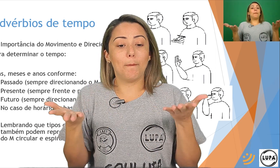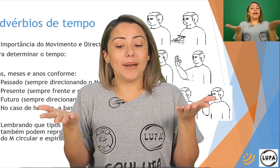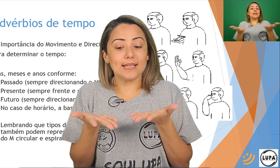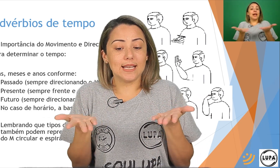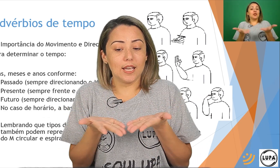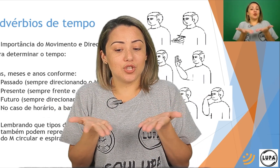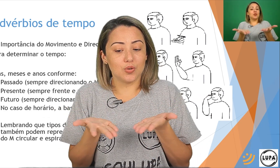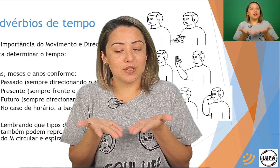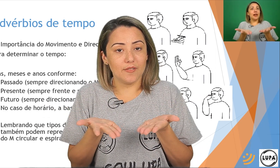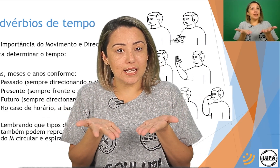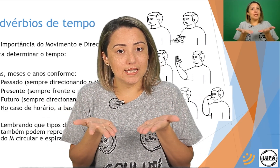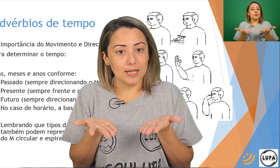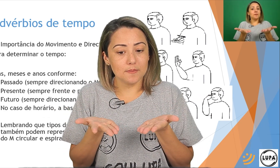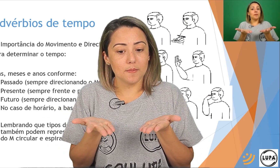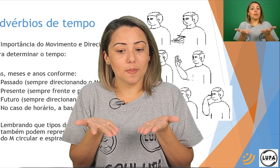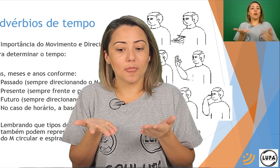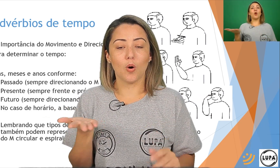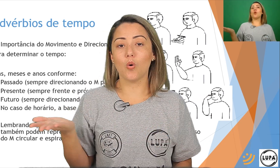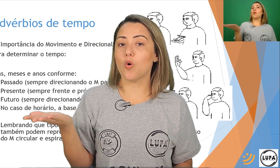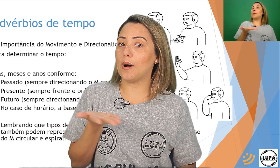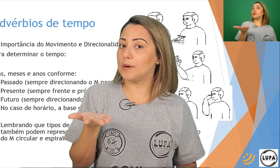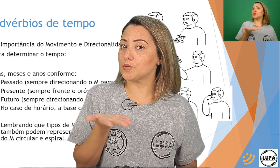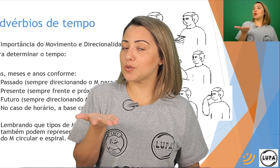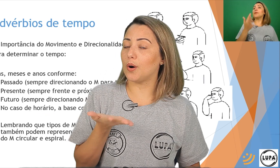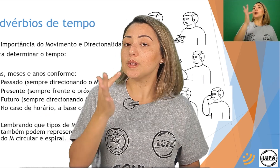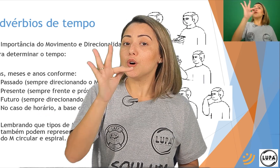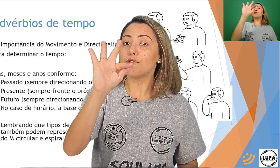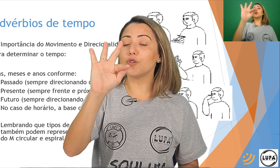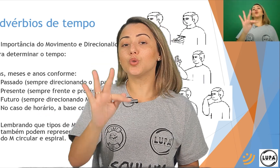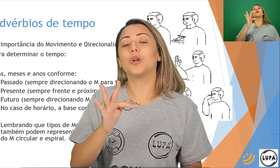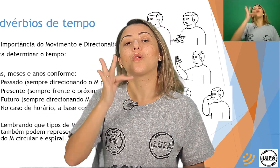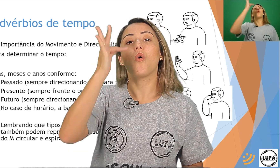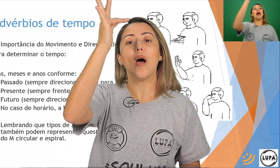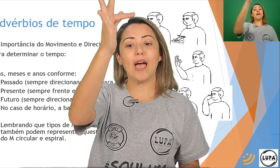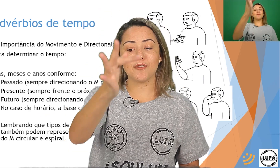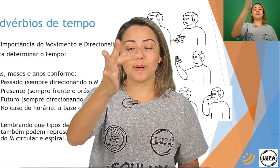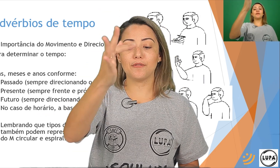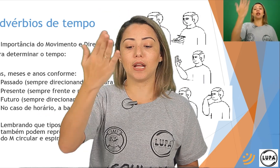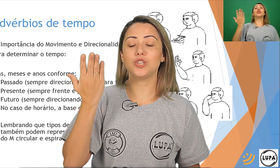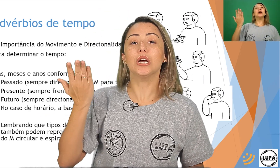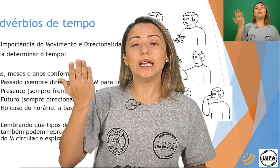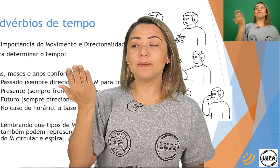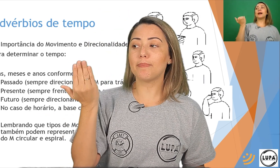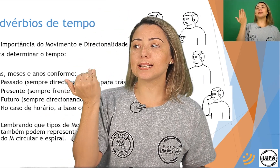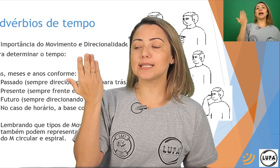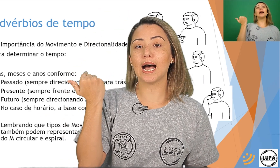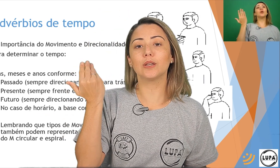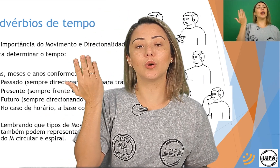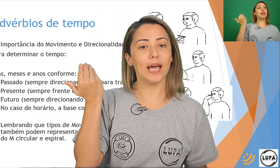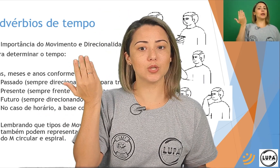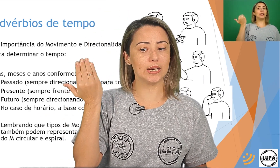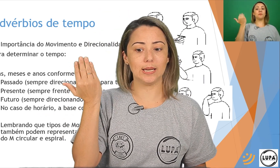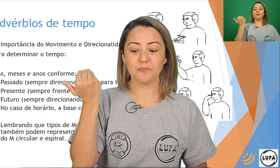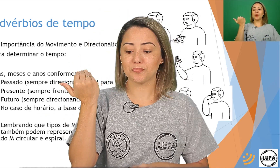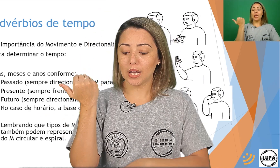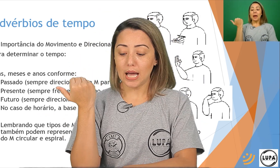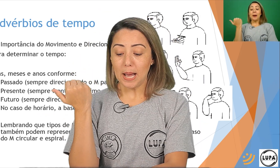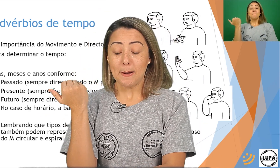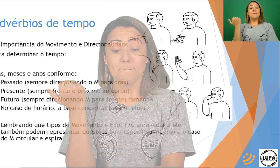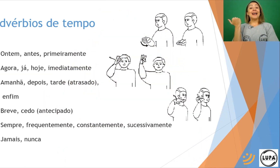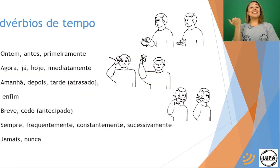de presente, inclusive, é assim, ou com uma mão só, futuro é com o F para frente e passado é isso